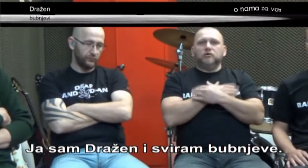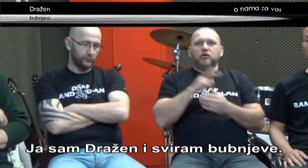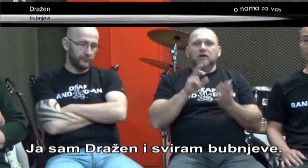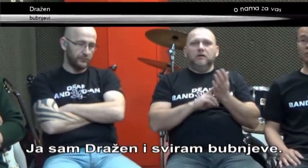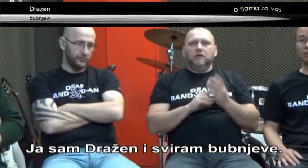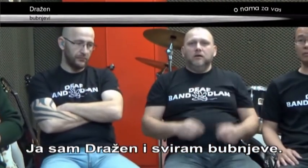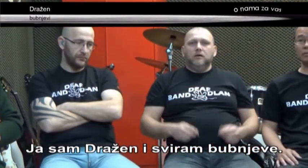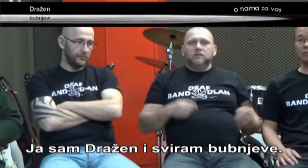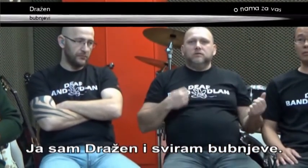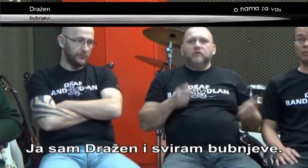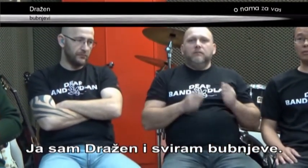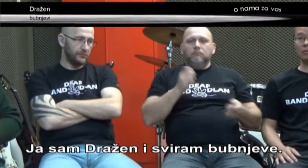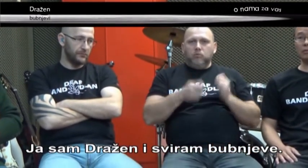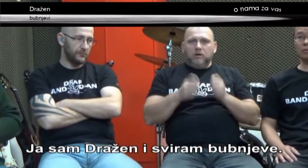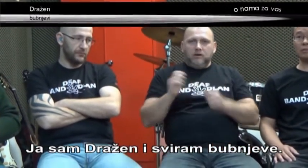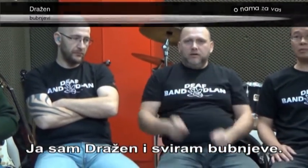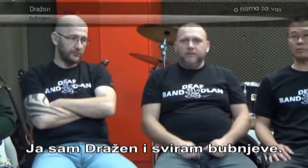Dražen, sviram bubnjar.